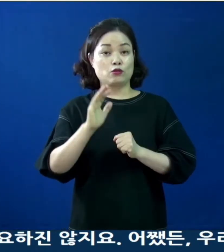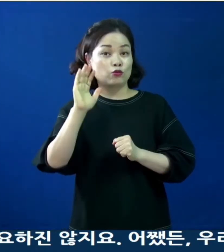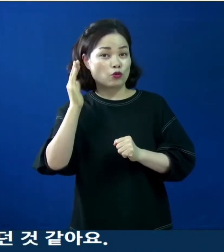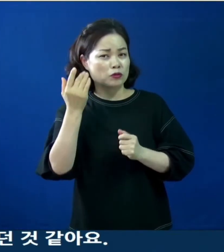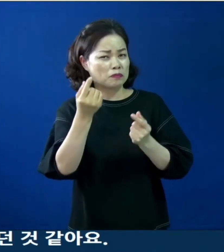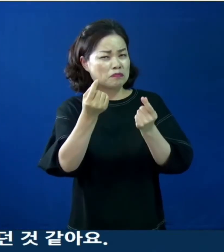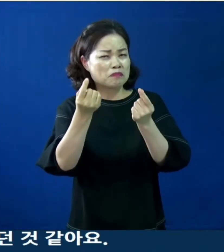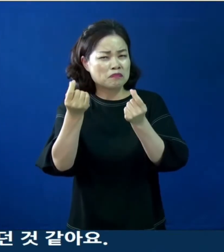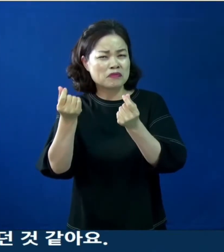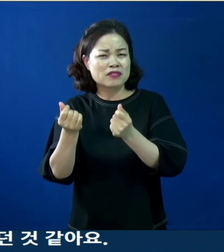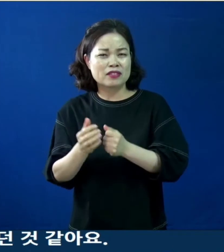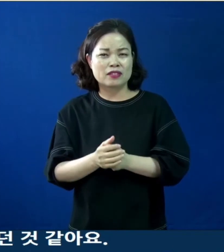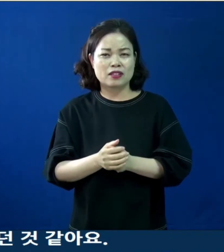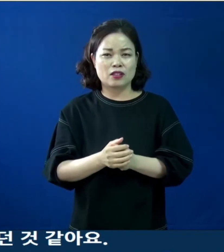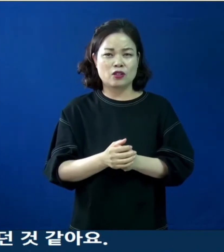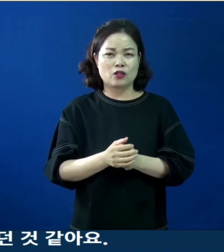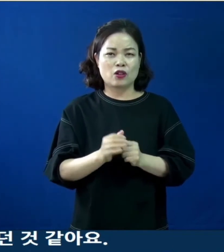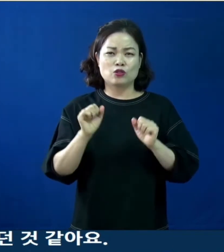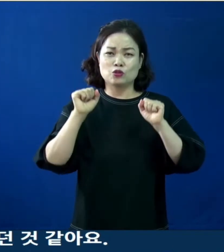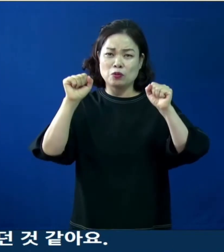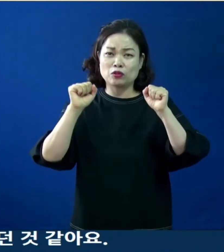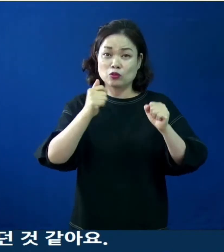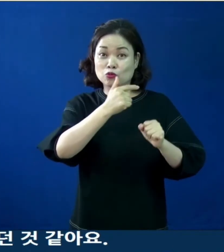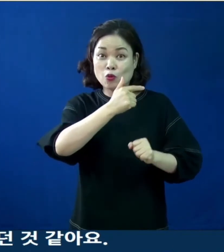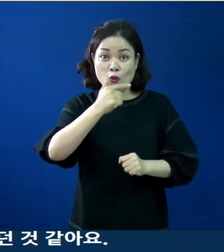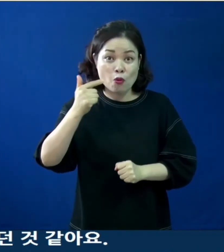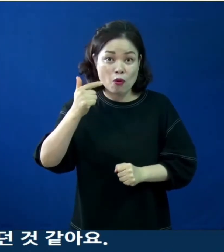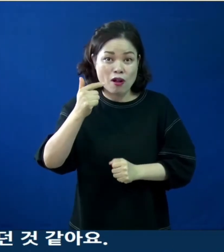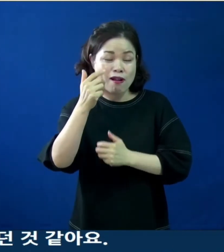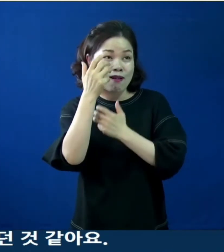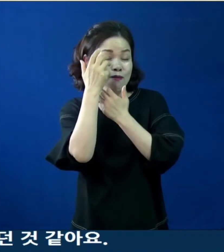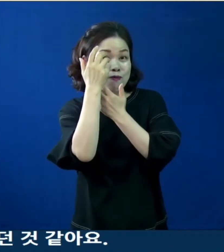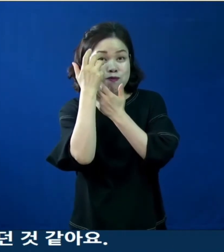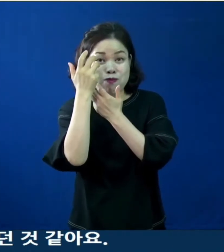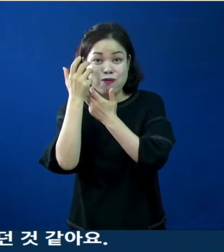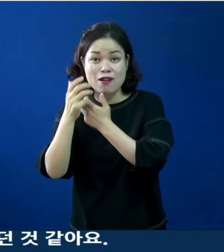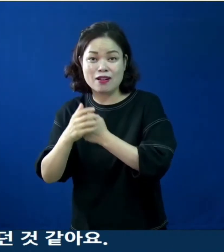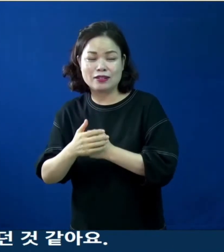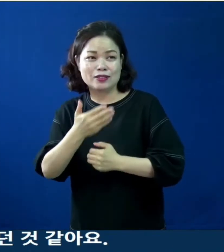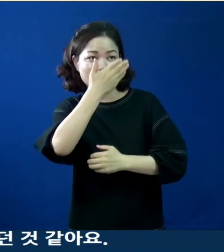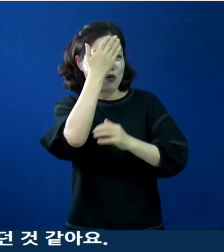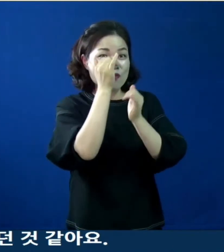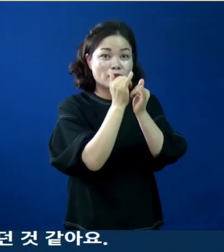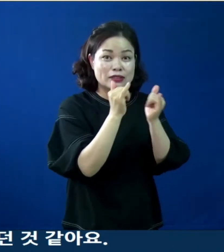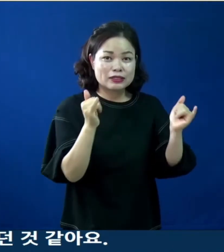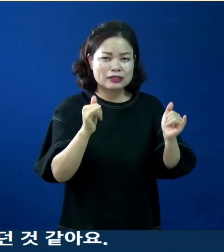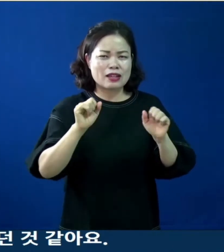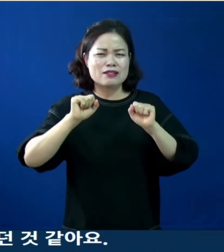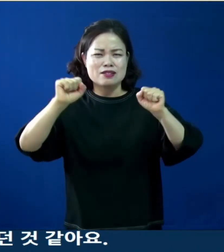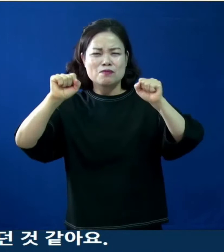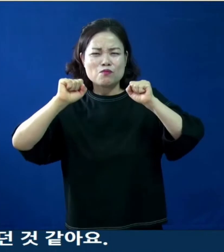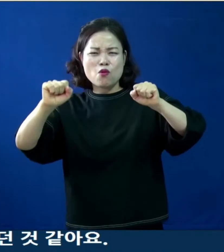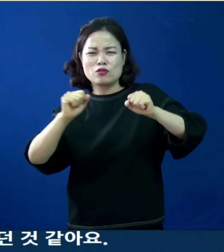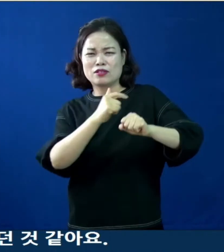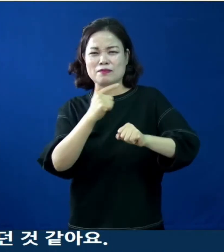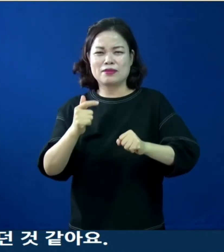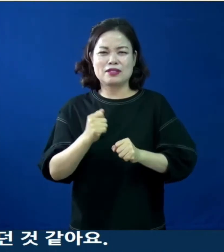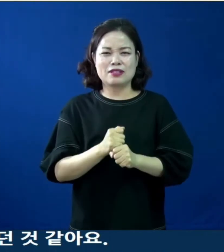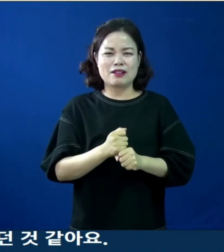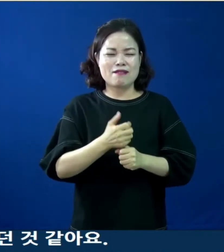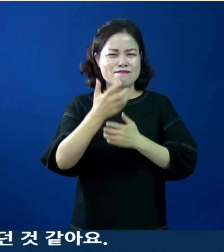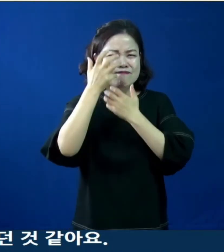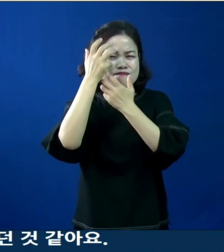좀 비슷한 것 같아요. 요즘 스포츠 얼마나 이 성행합니까? 이 젊은이들 이 스포츠에 아주 그냥